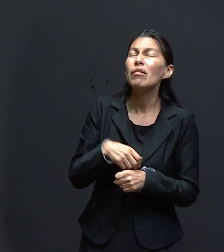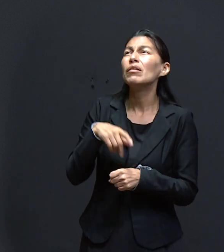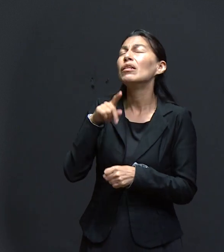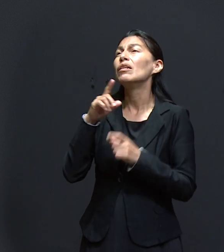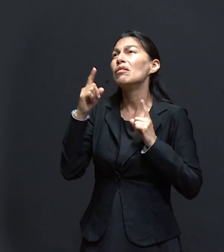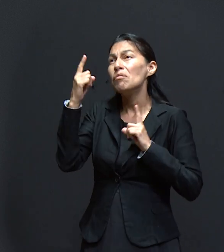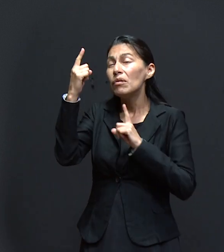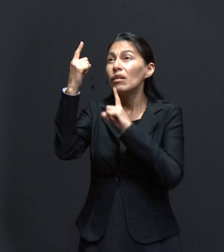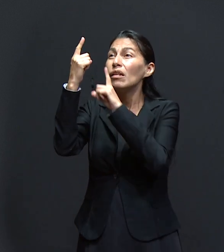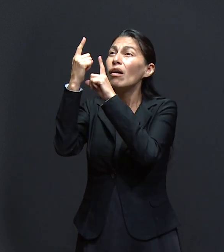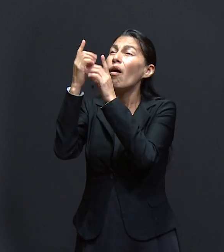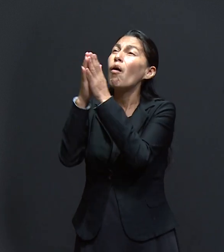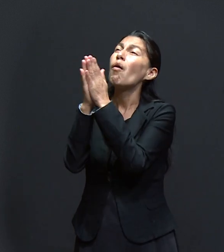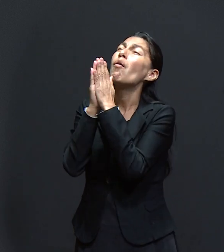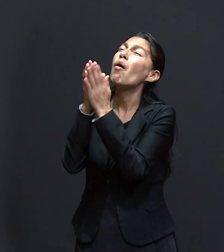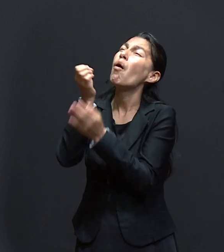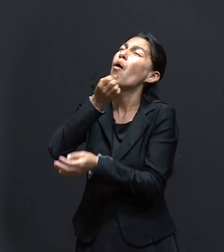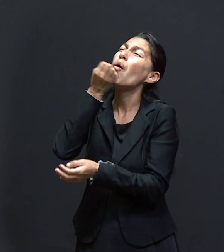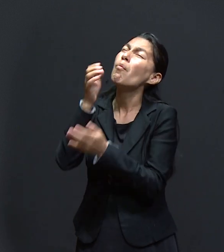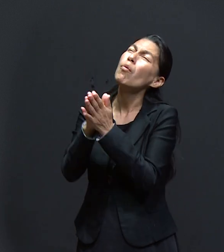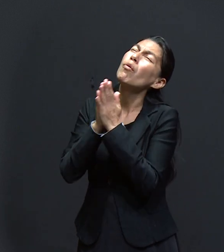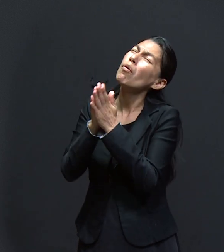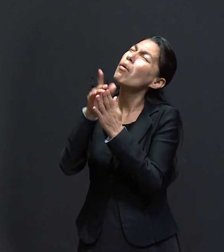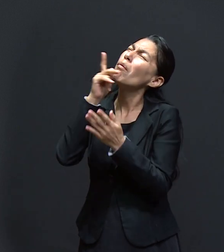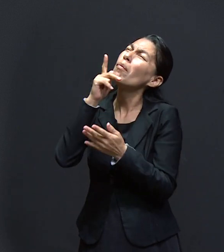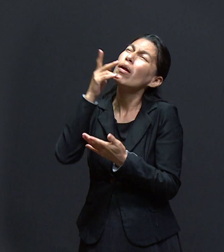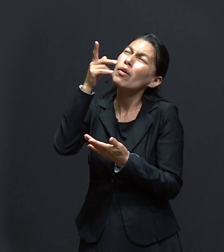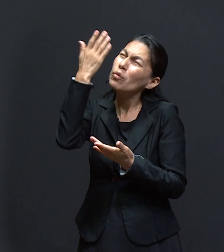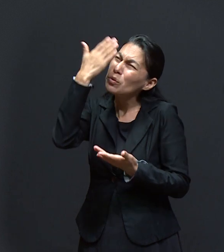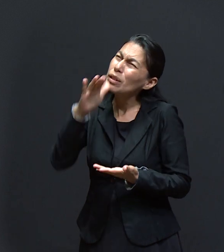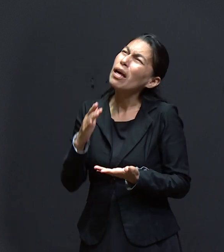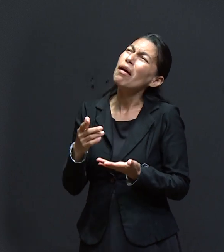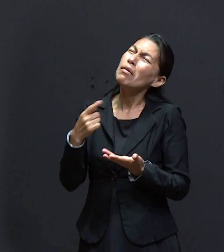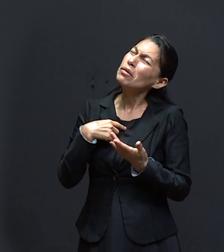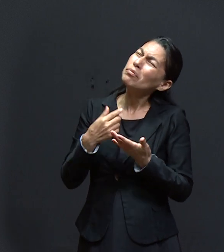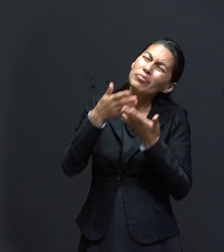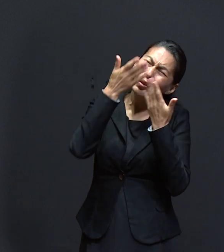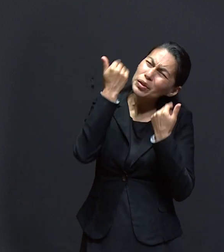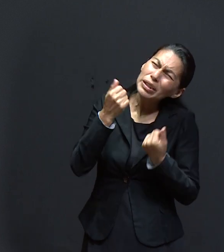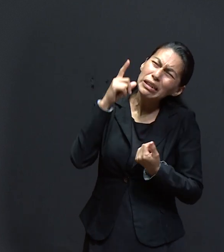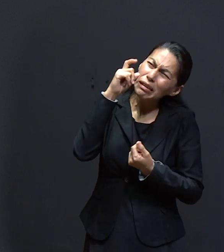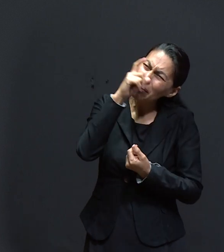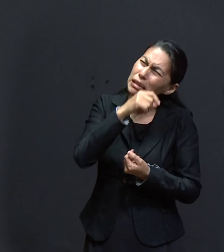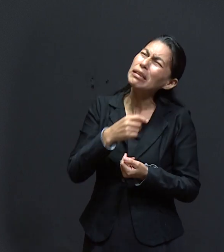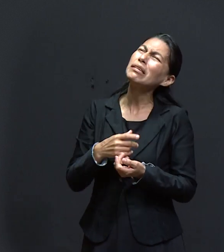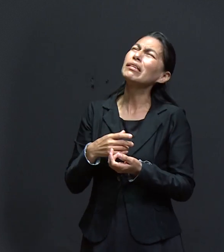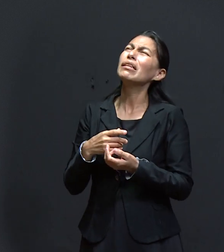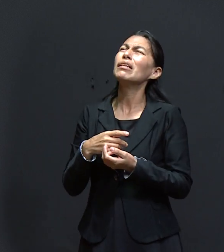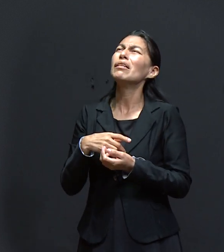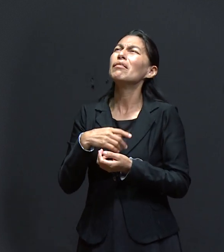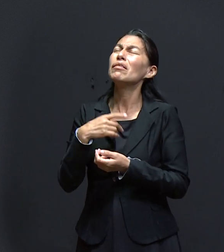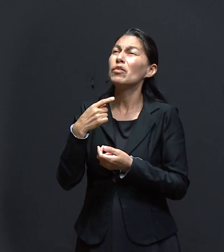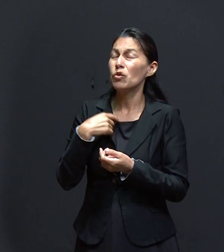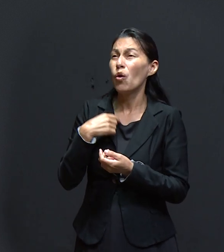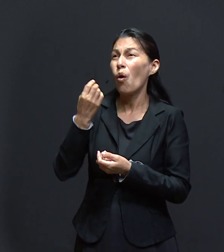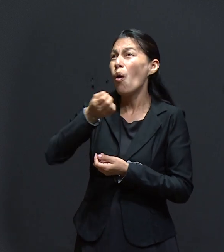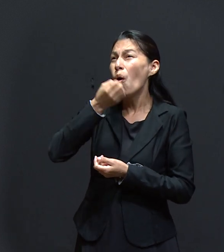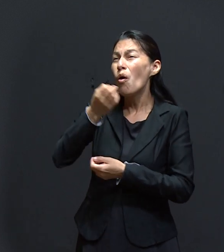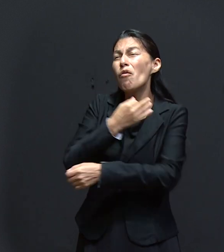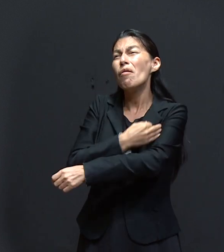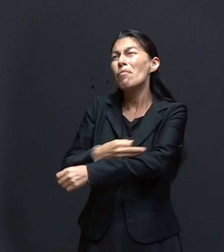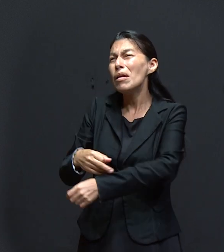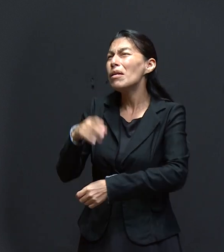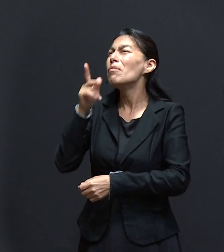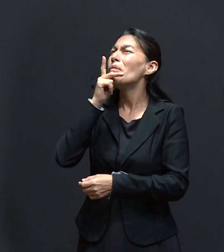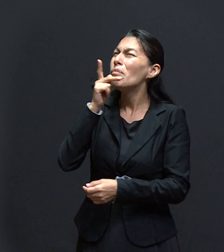esperar en el futuro cercano pero tú sabes guía mis pasos porque tú solamente sabes estoy orando por por familia por